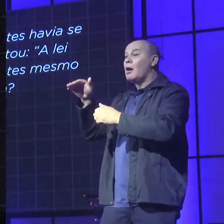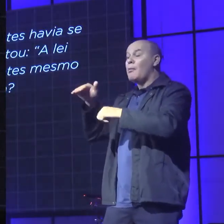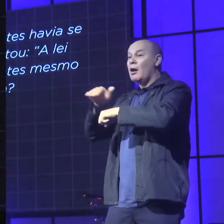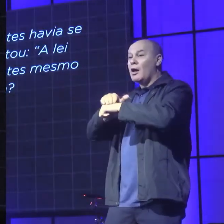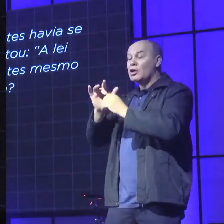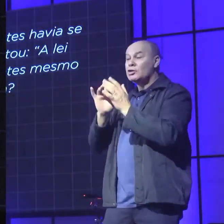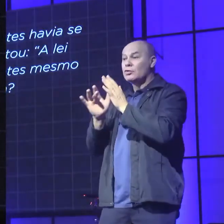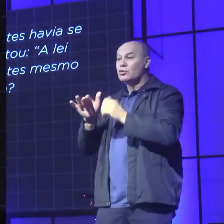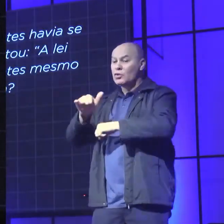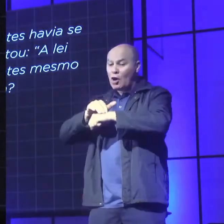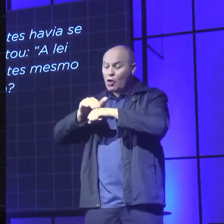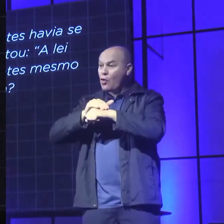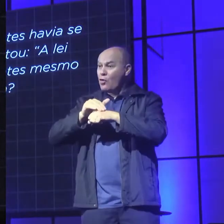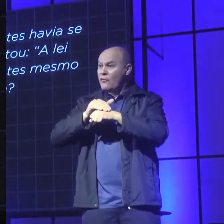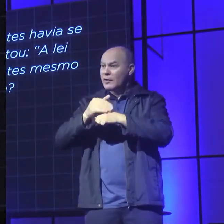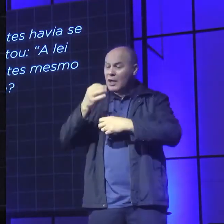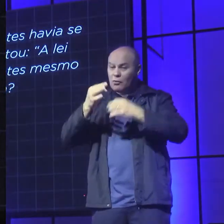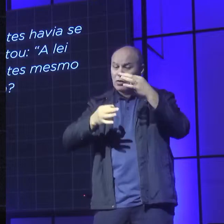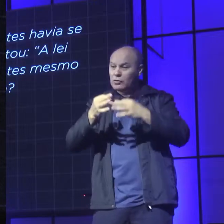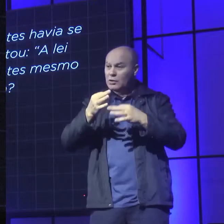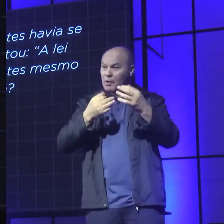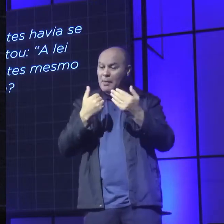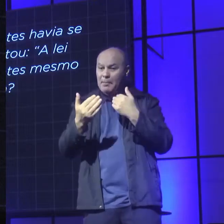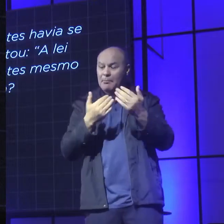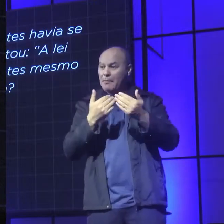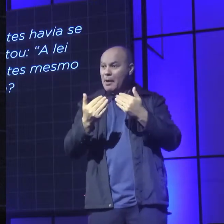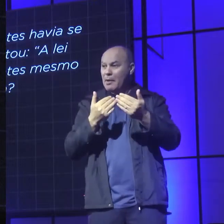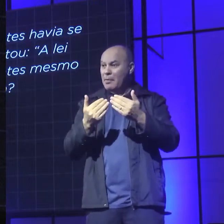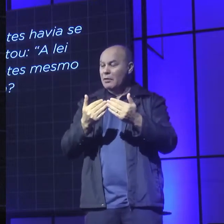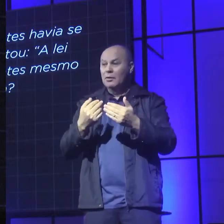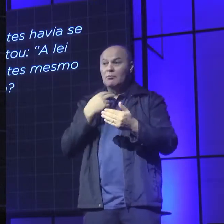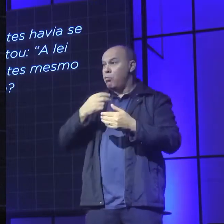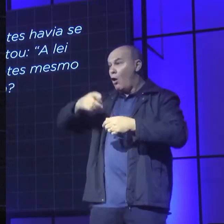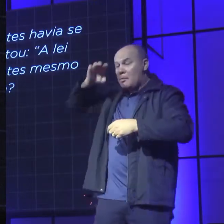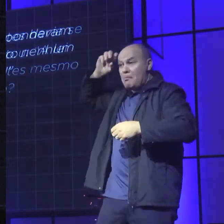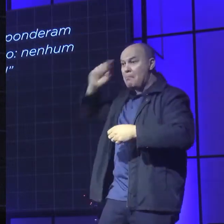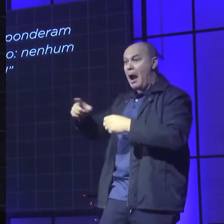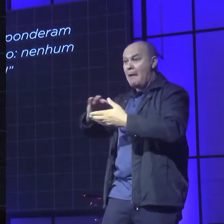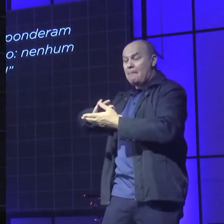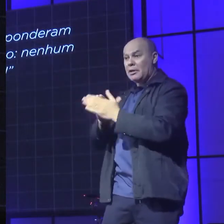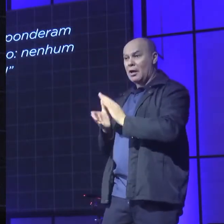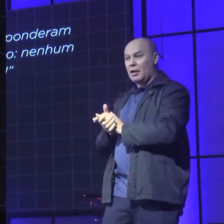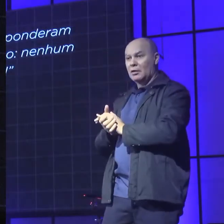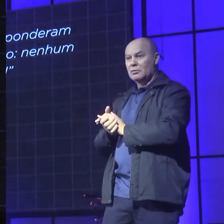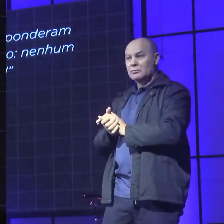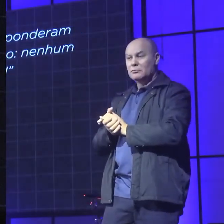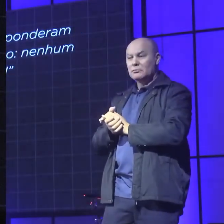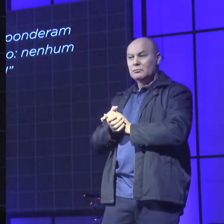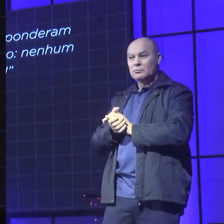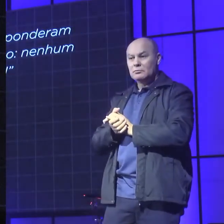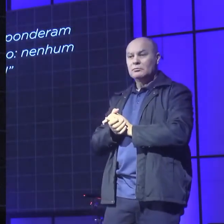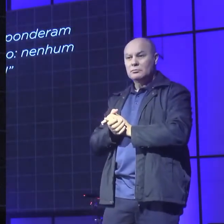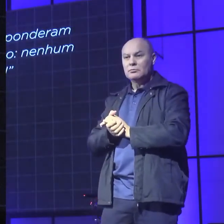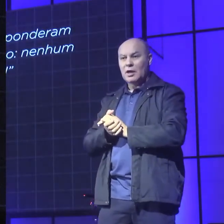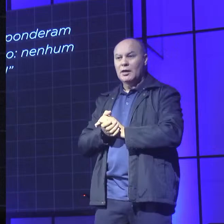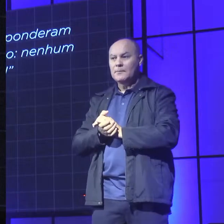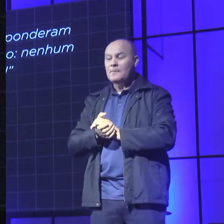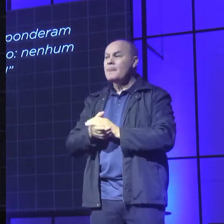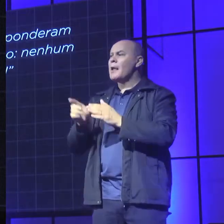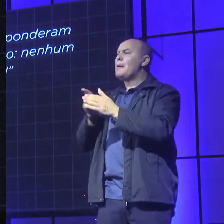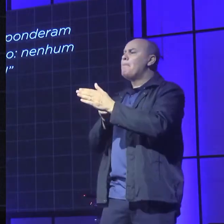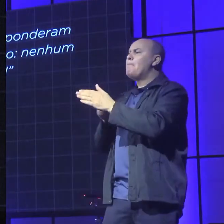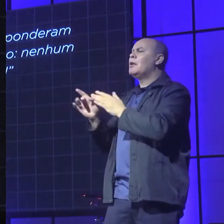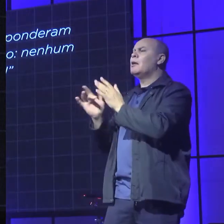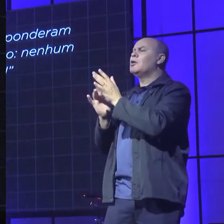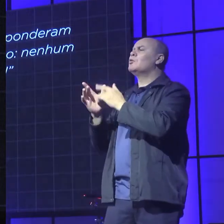certo, e olha a resposta deles. Você também é da Galileia? Responderam eles. Procure e veja por si